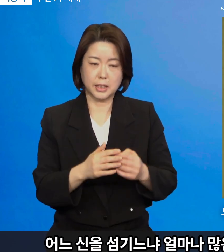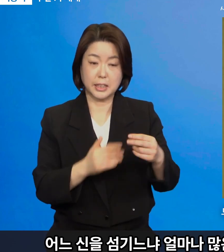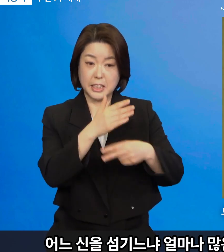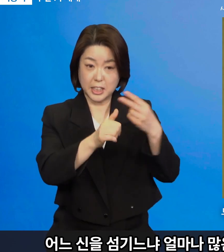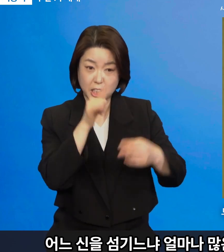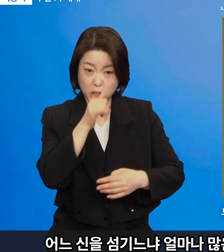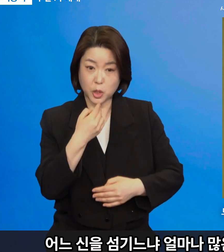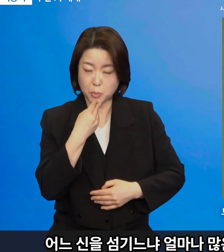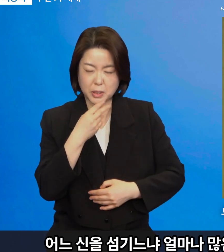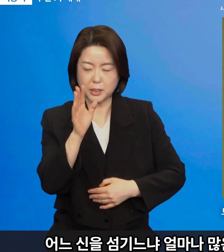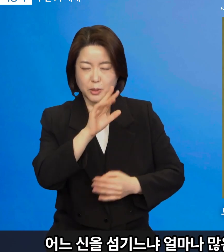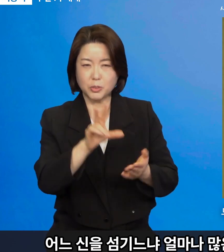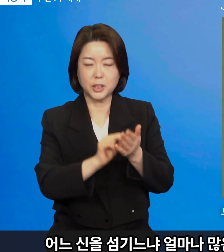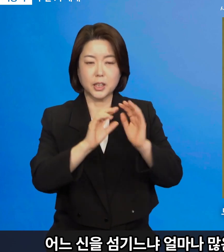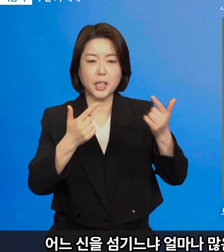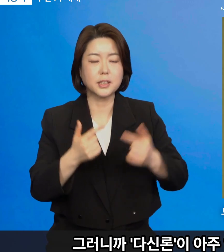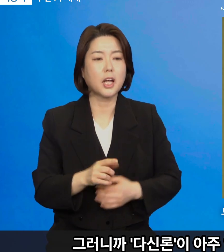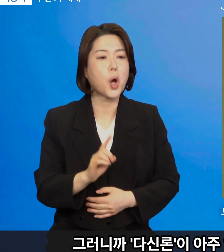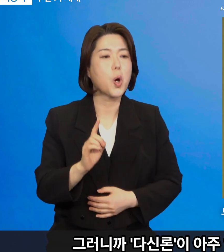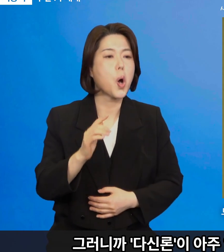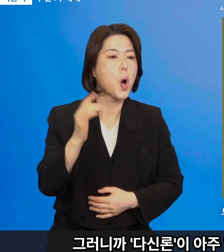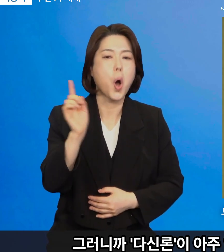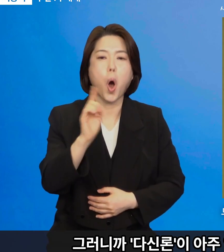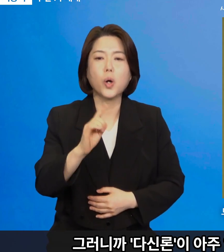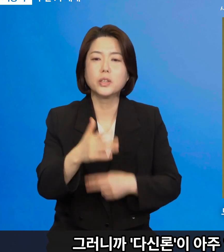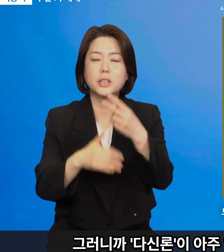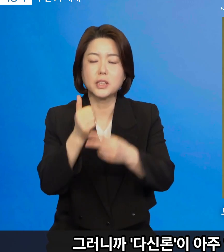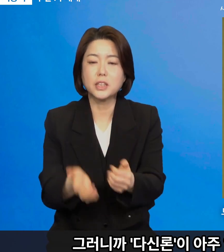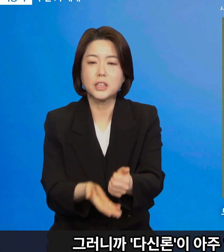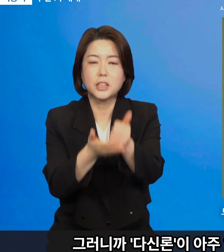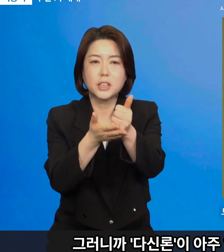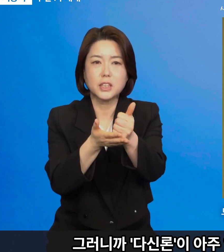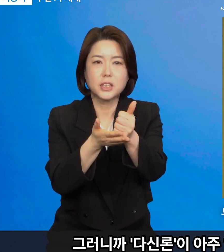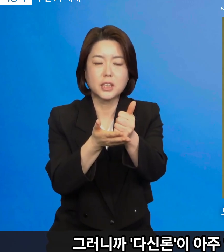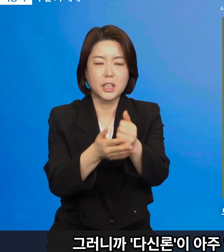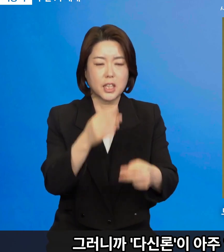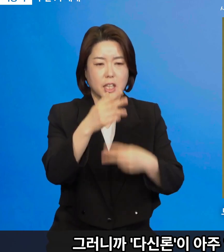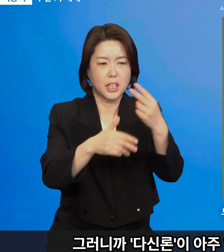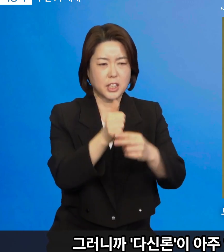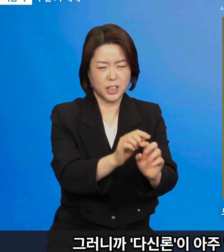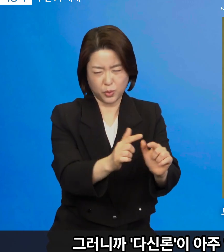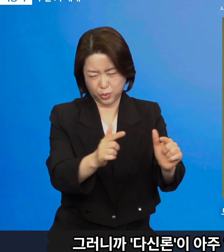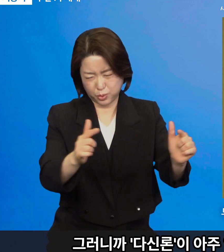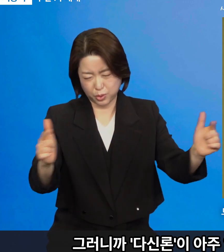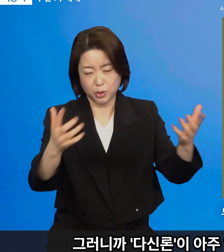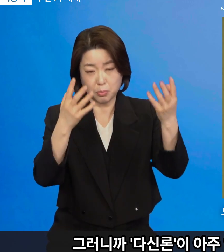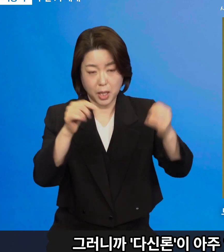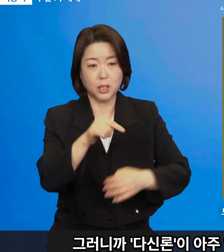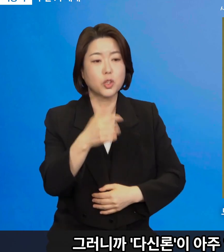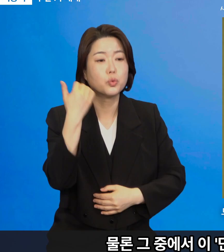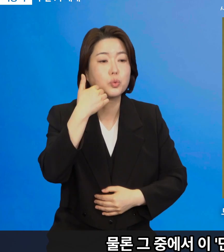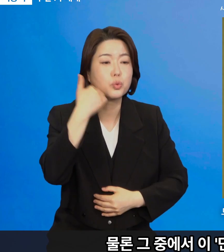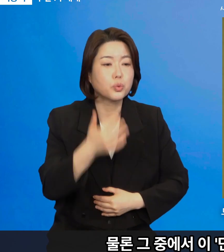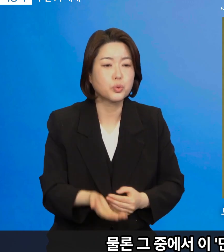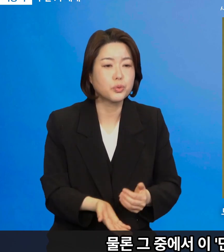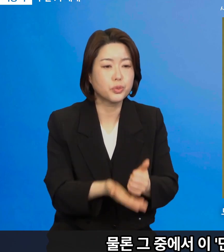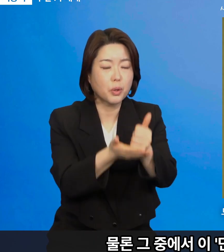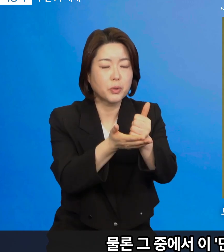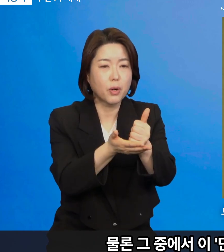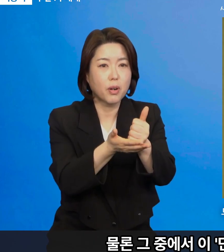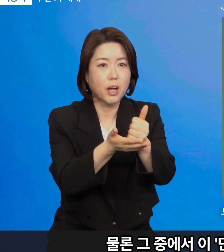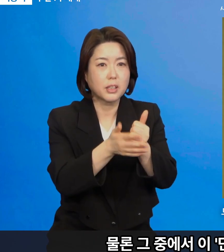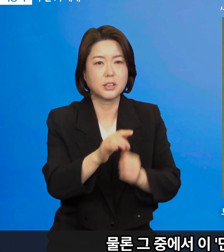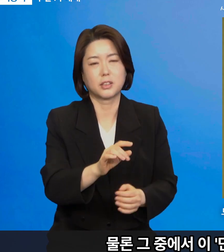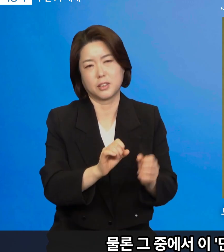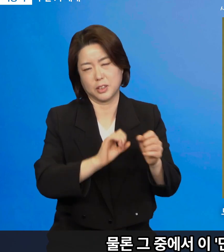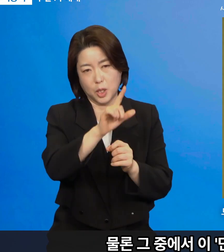섬기느냐, 얼마나 많은 섬기느냐, 이거였습니다. 그러니까 다신론이 아주 일반화되어 있었던 시대죠. 물론 그